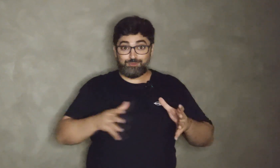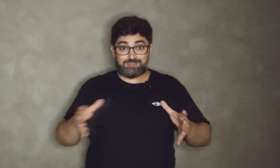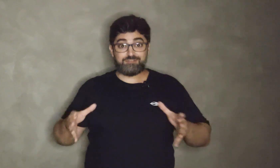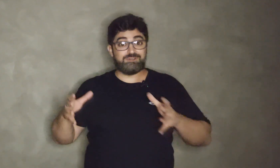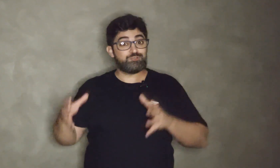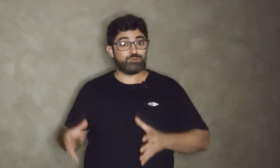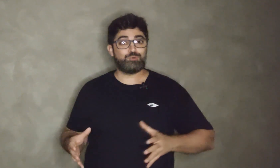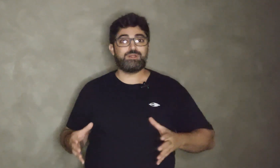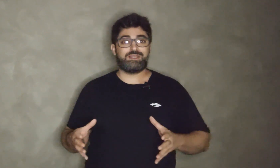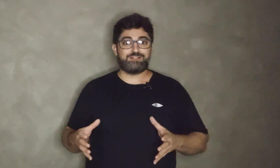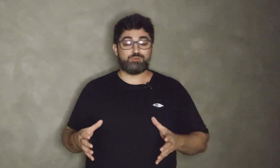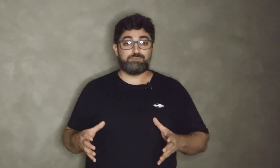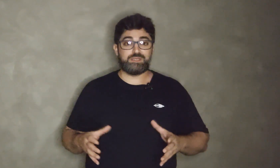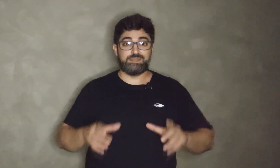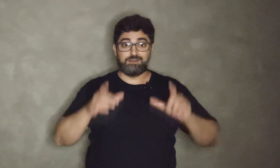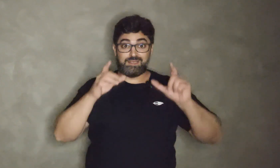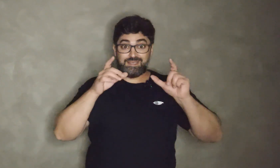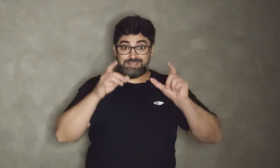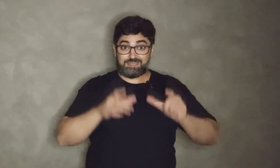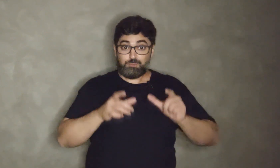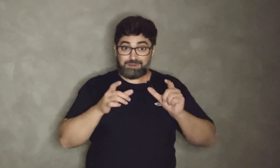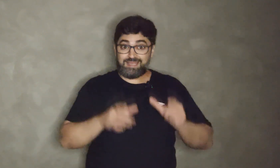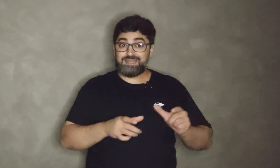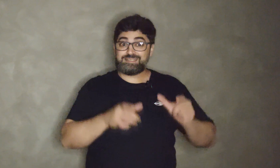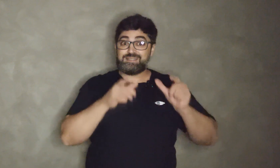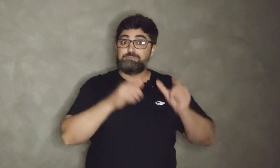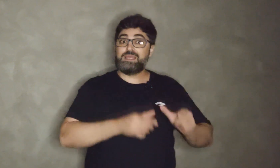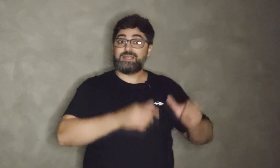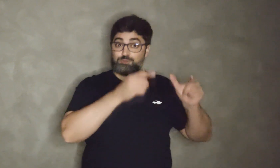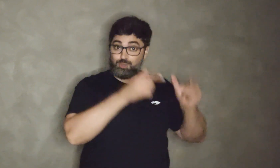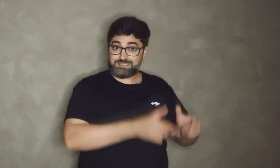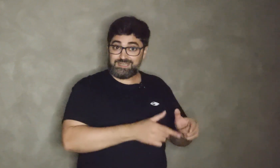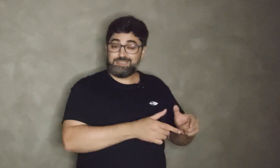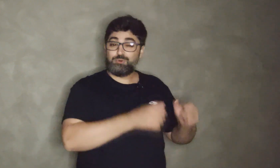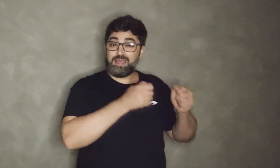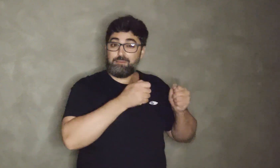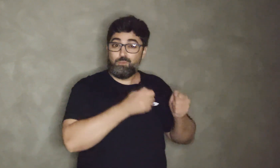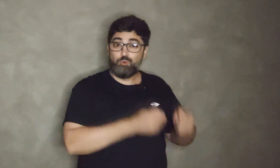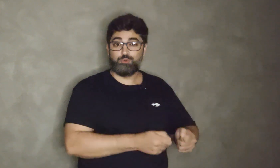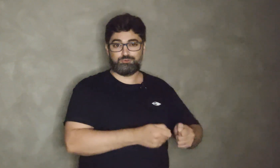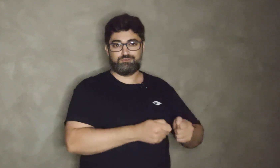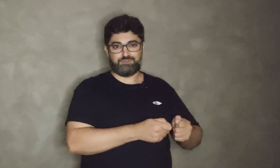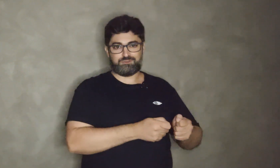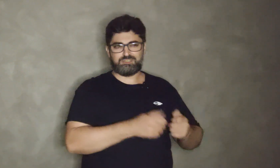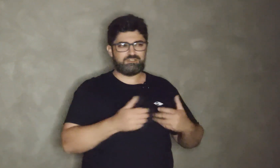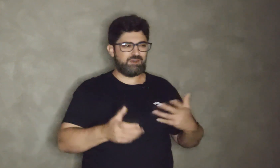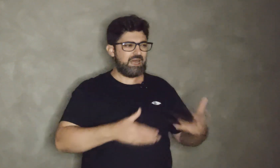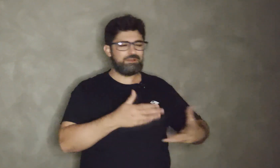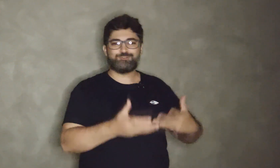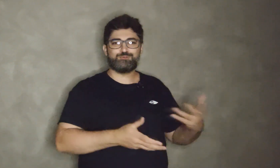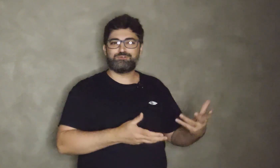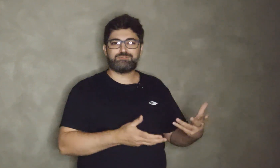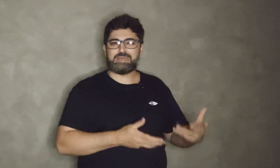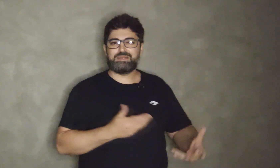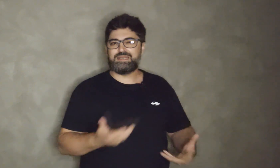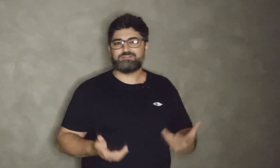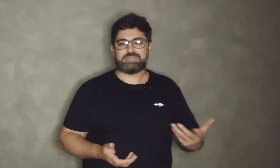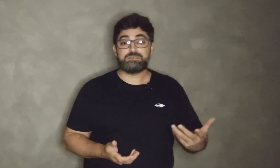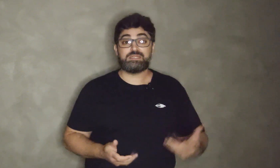o texto na estrutura que eles compreendam. Então, para eles também, a nossa língua é muito difícil. A gente fala, mas o surdo não sabe ler, não sabe